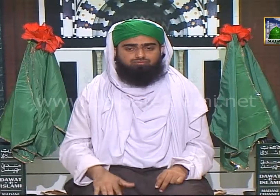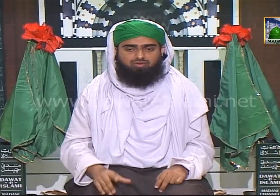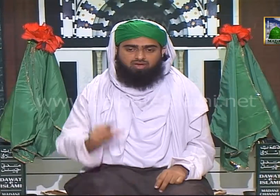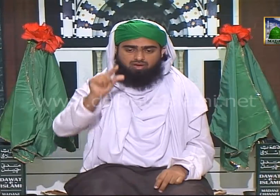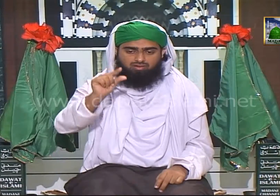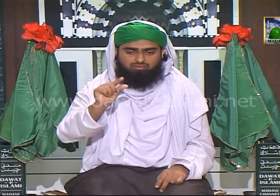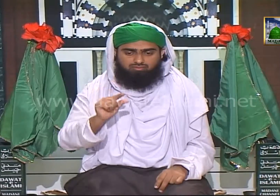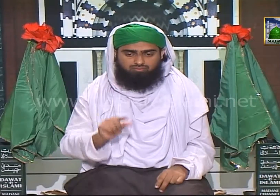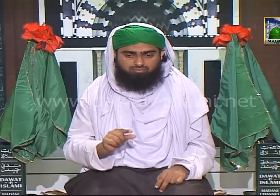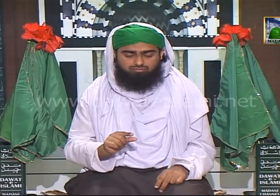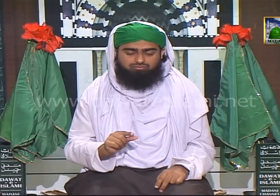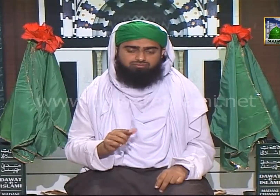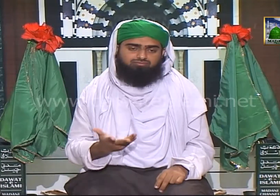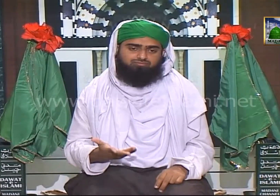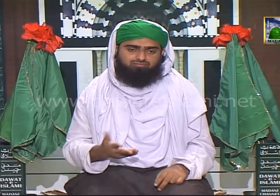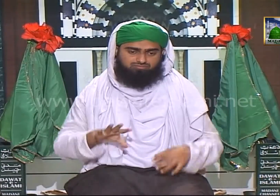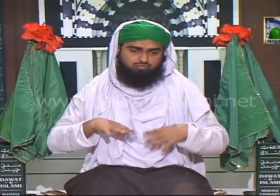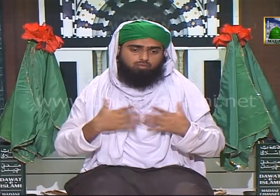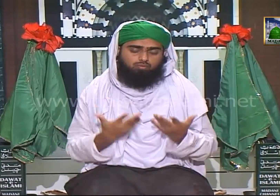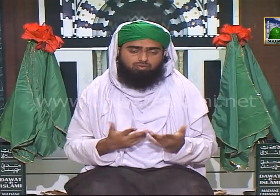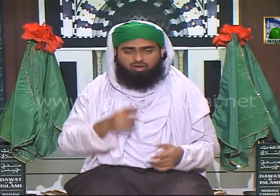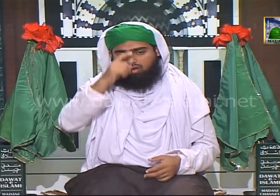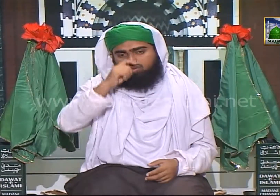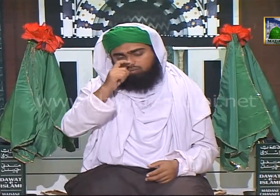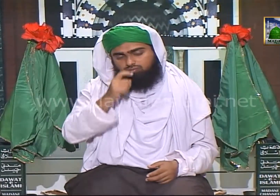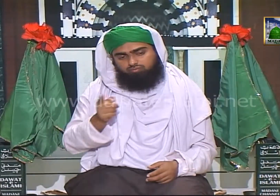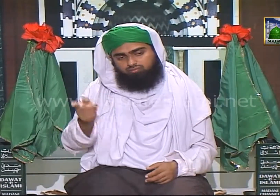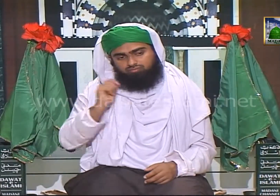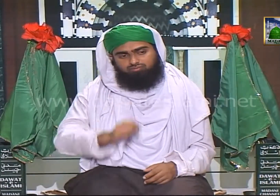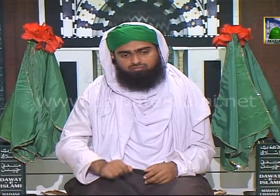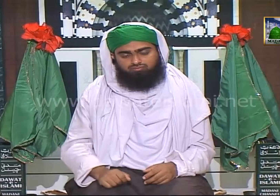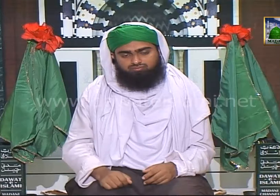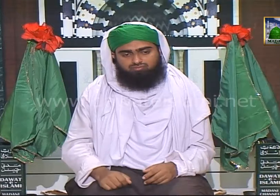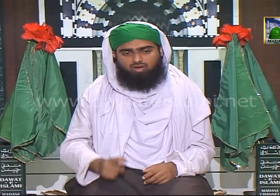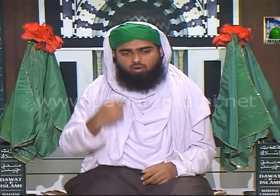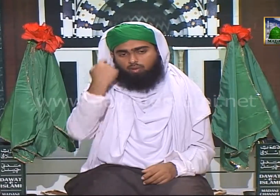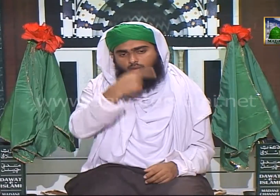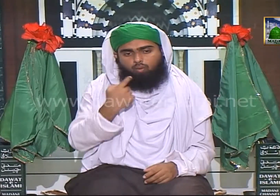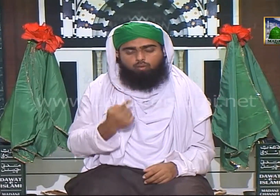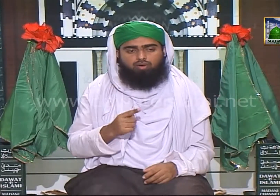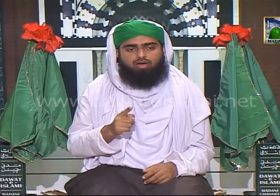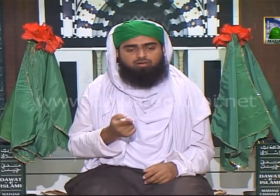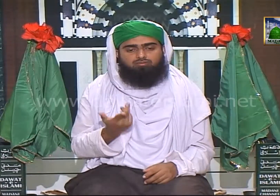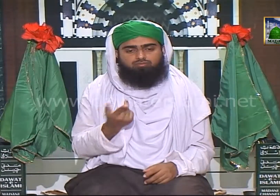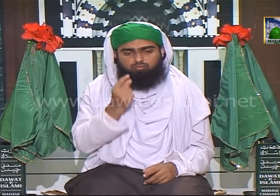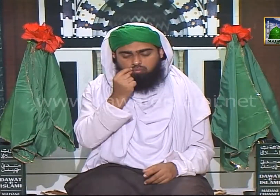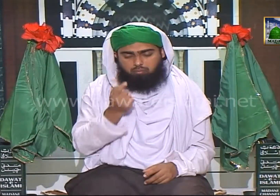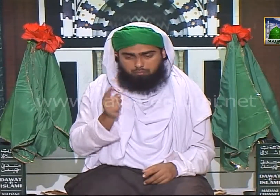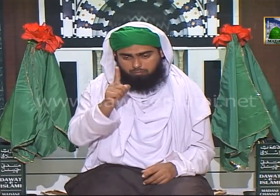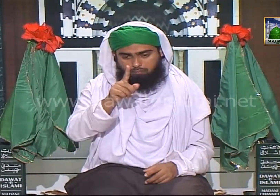اگر 14.25 کی خرید نہیں ہے تو. اور ایسا ہمدرد بیپاری ہوگا کون جو 100 کے 60 نہیں بلکہ 40 کر کے گھر لے جائے. خرید بھاؤ سے کم